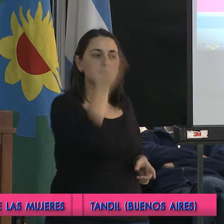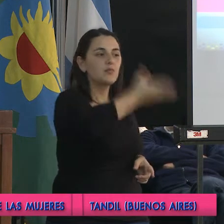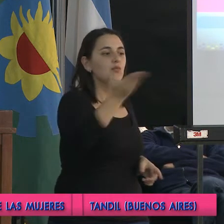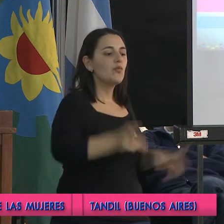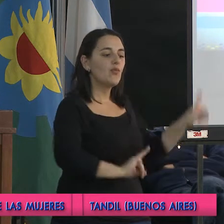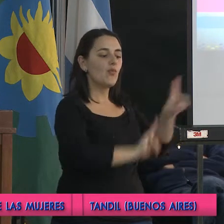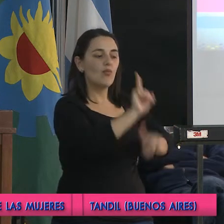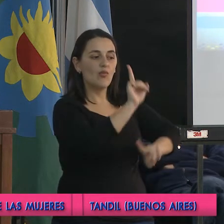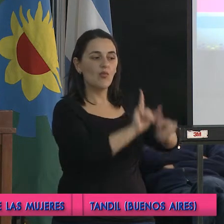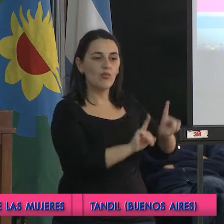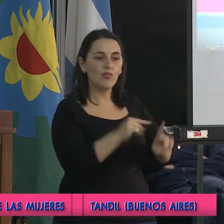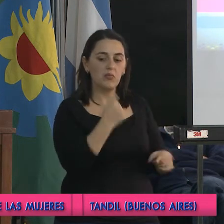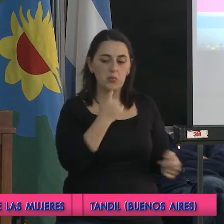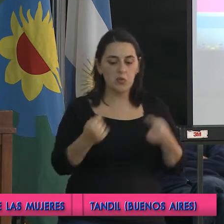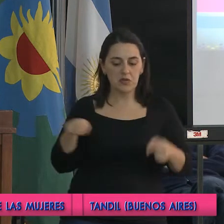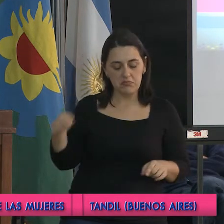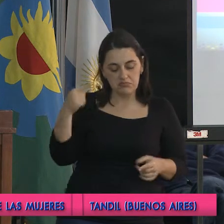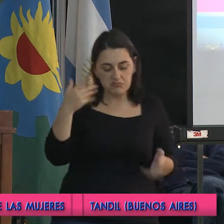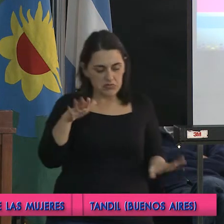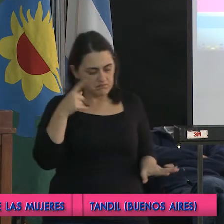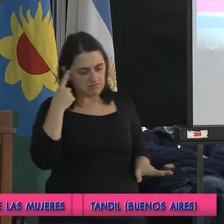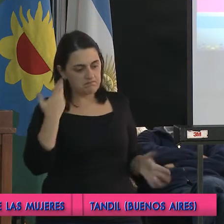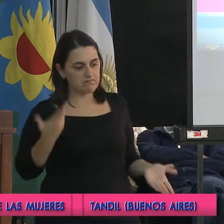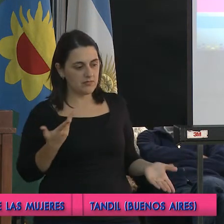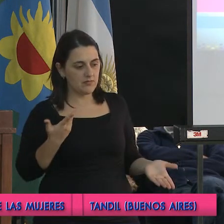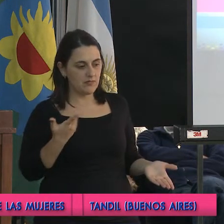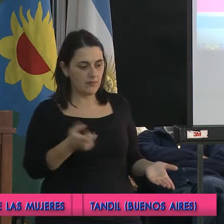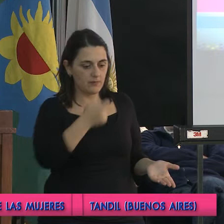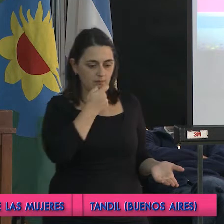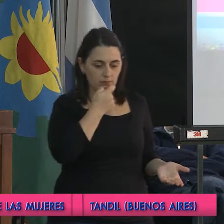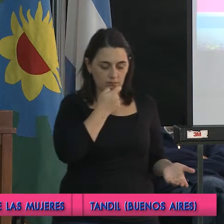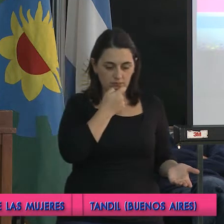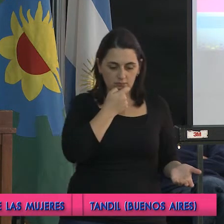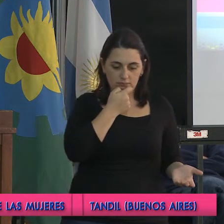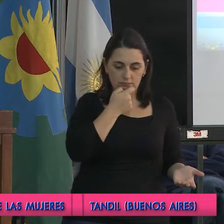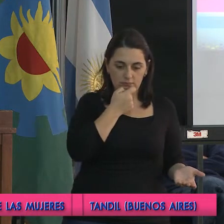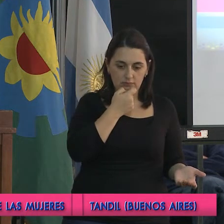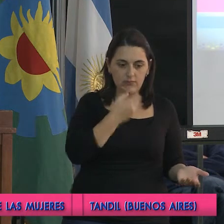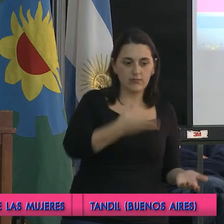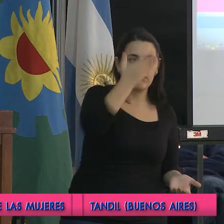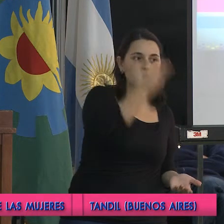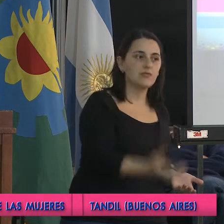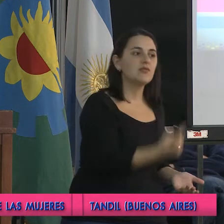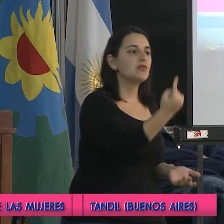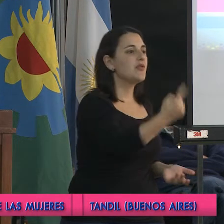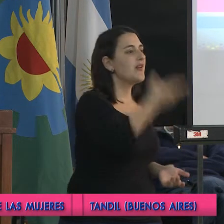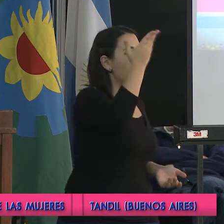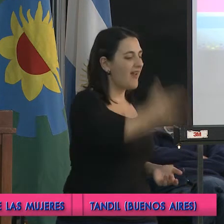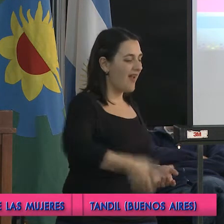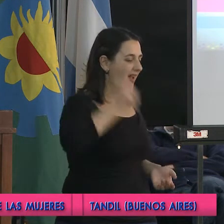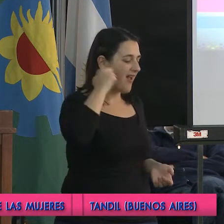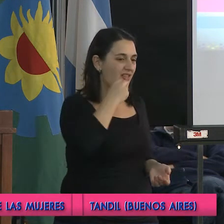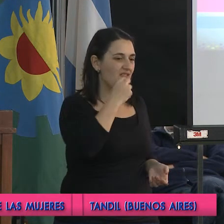que hubieron que me dejaron pensando. Por un lado, la intensidad de los 20 años